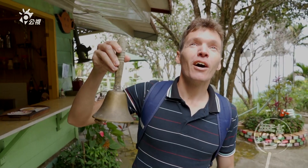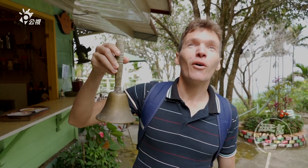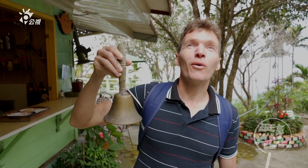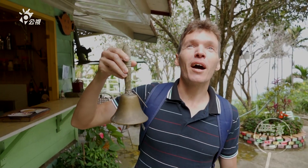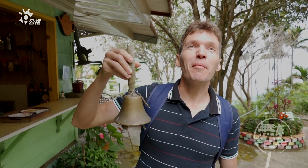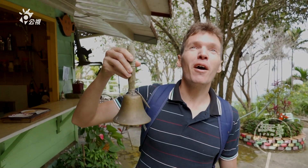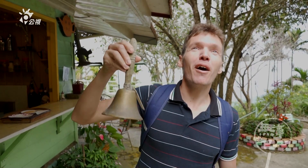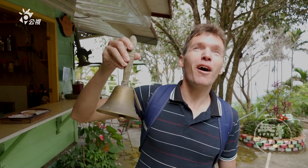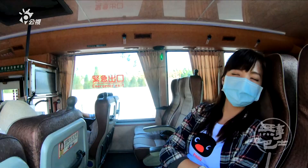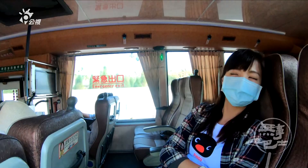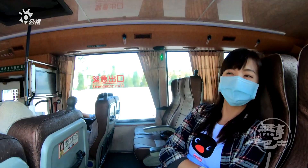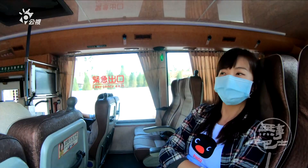有人吗？